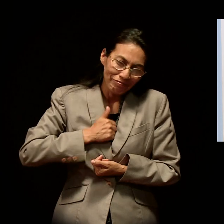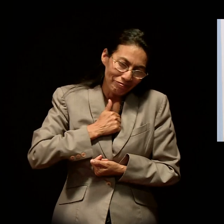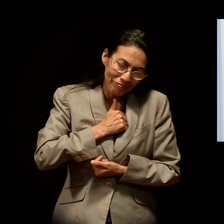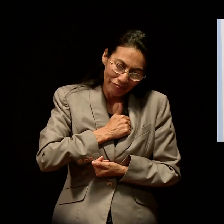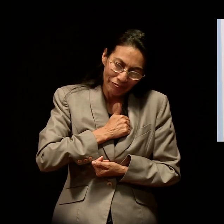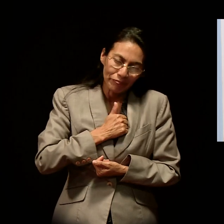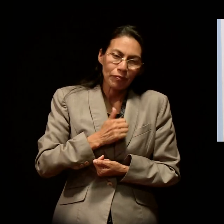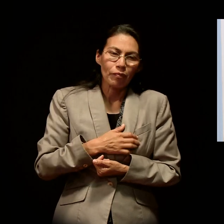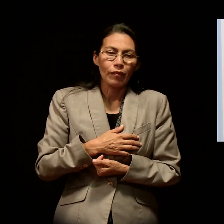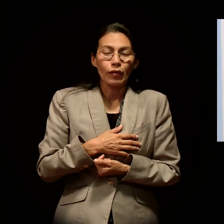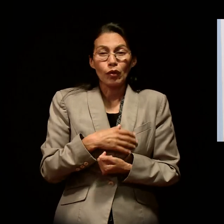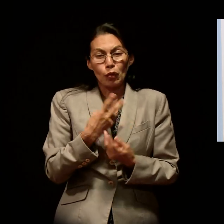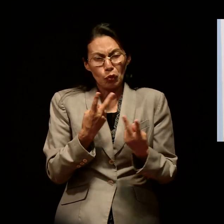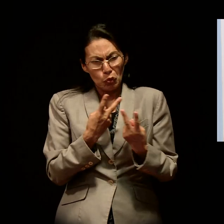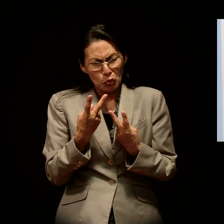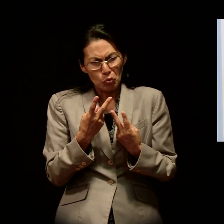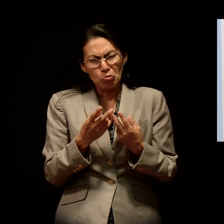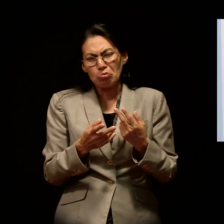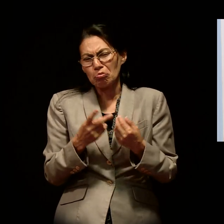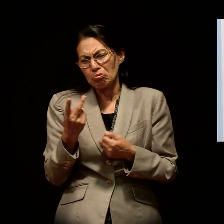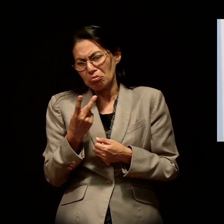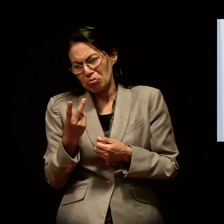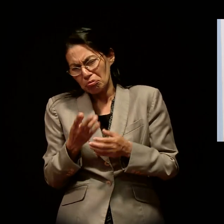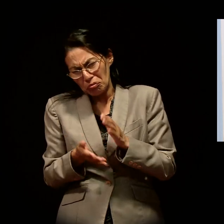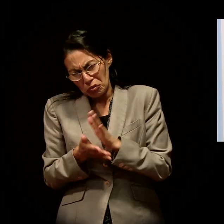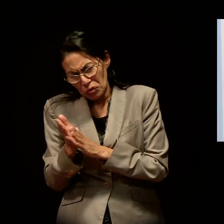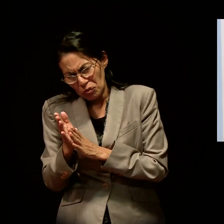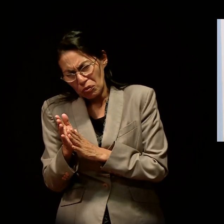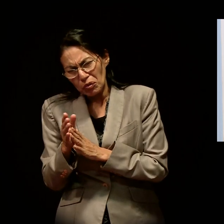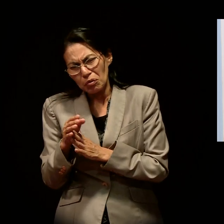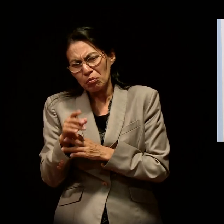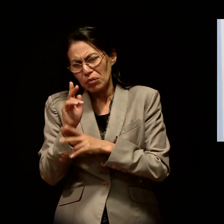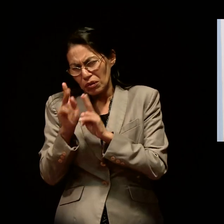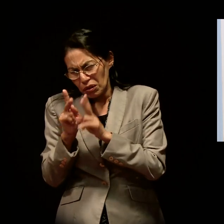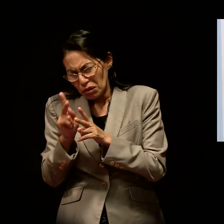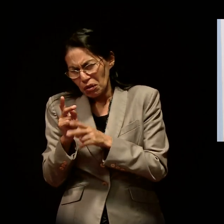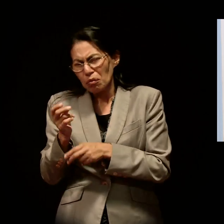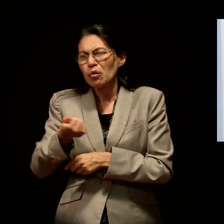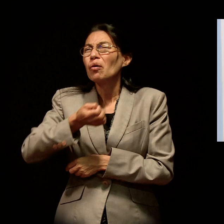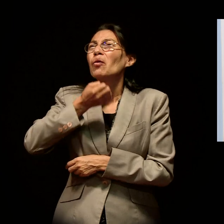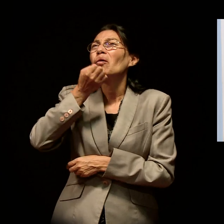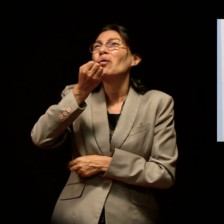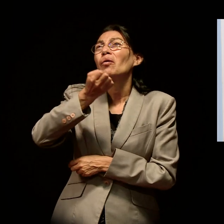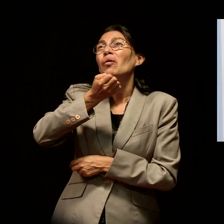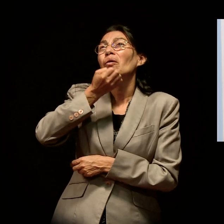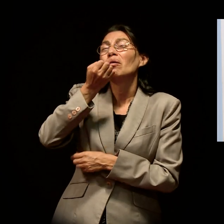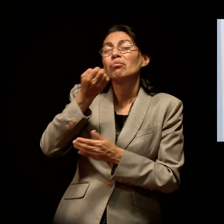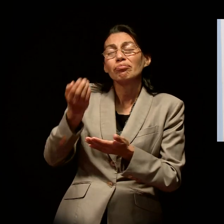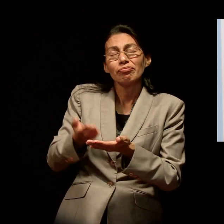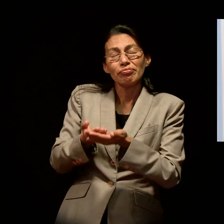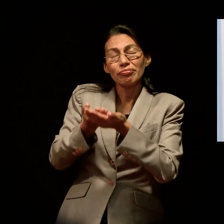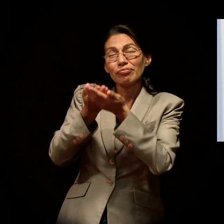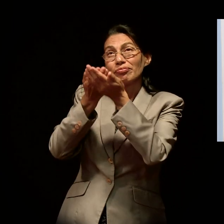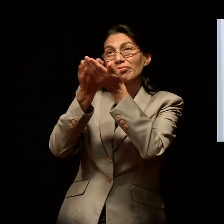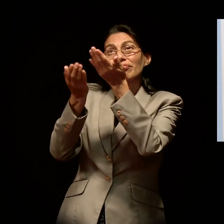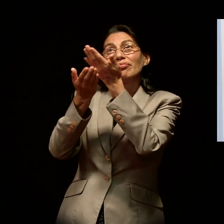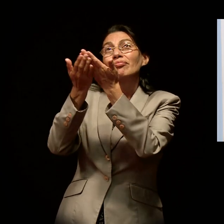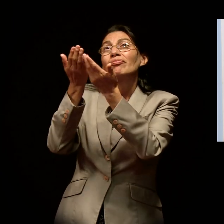mucho fuimos con mi esposa discutimos el asunto pusimos en oración el caso